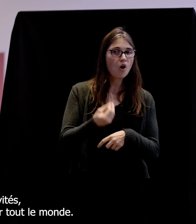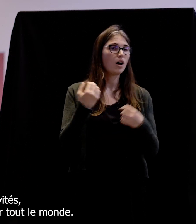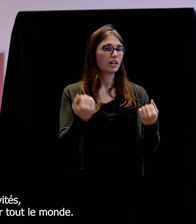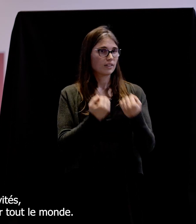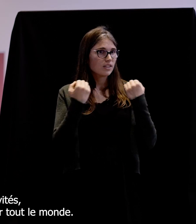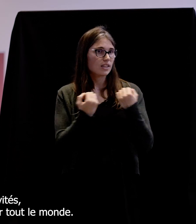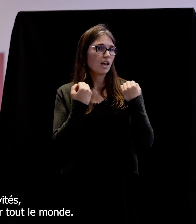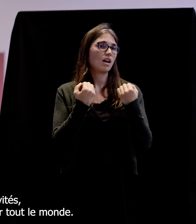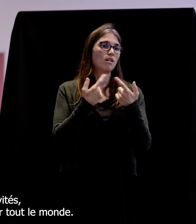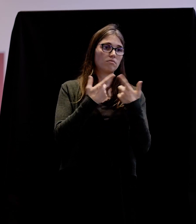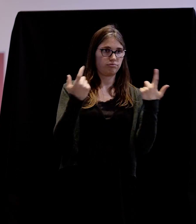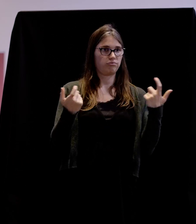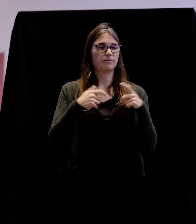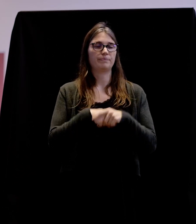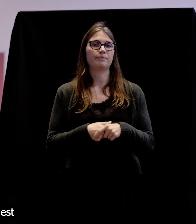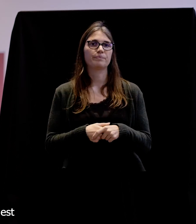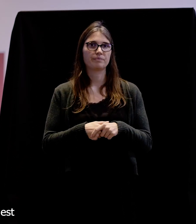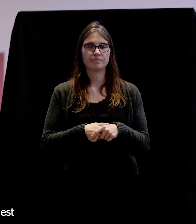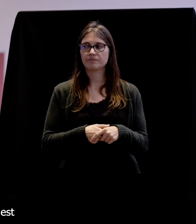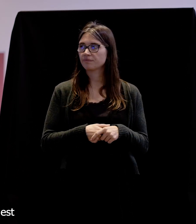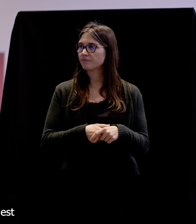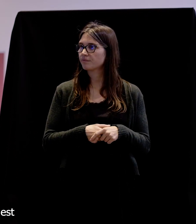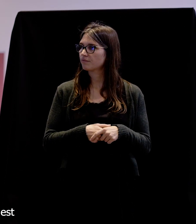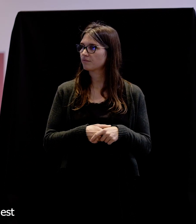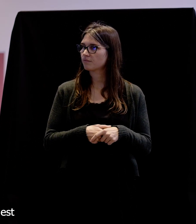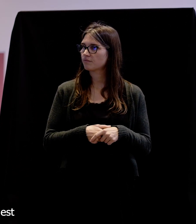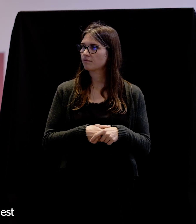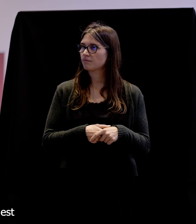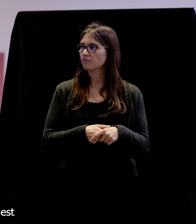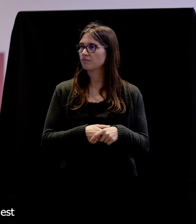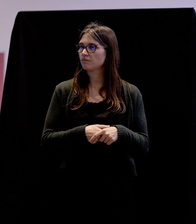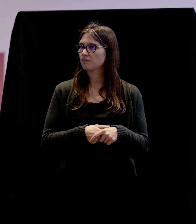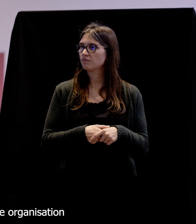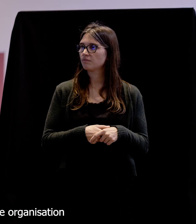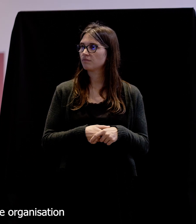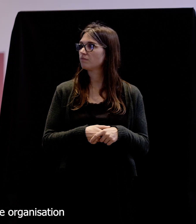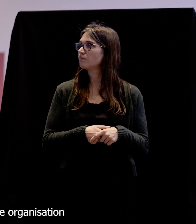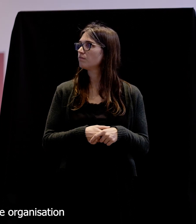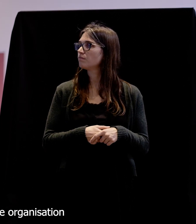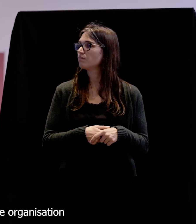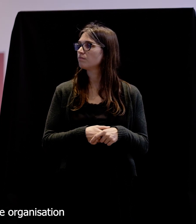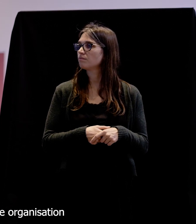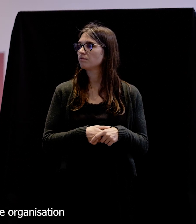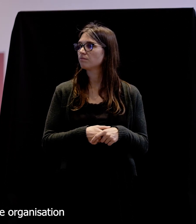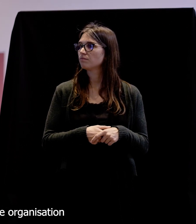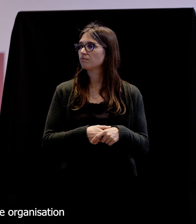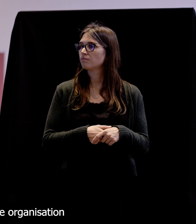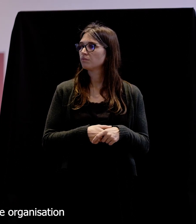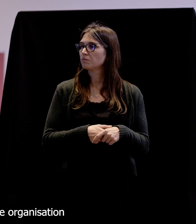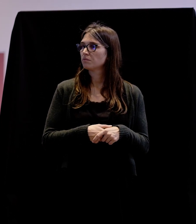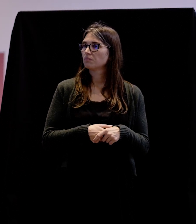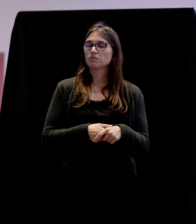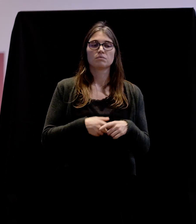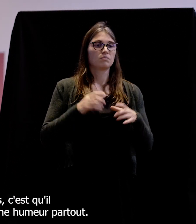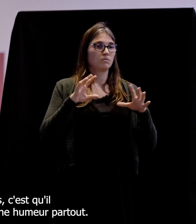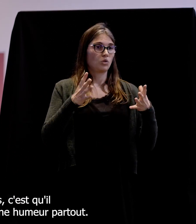activités, des animations pour tout le monde. Ce qui est flagrant dans cette